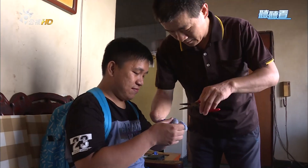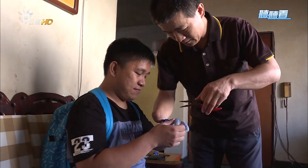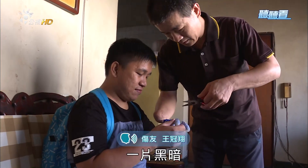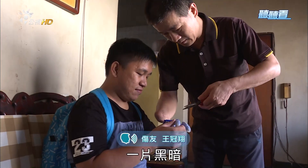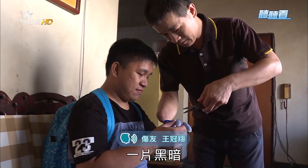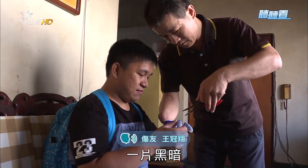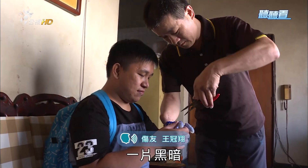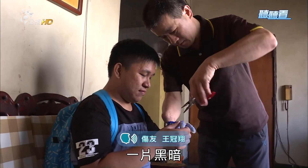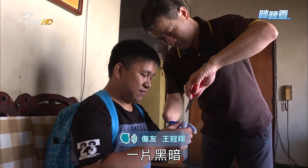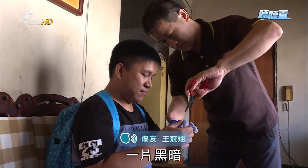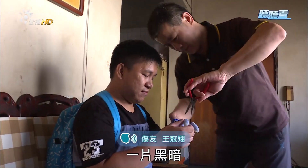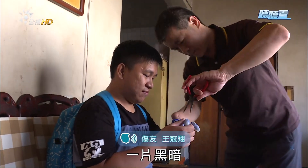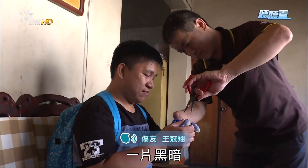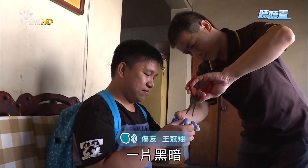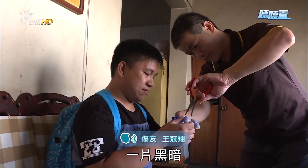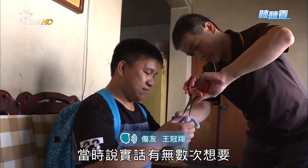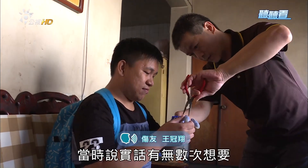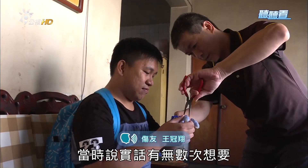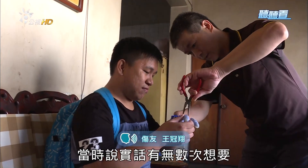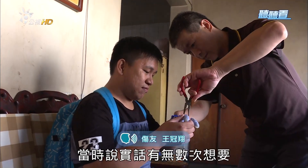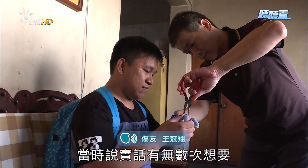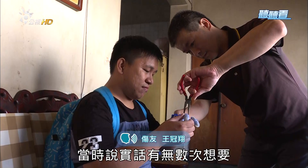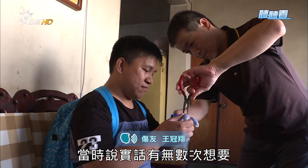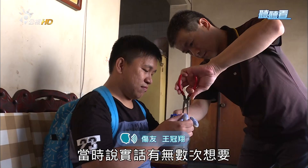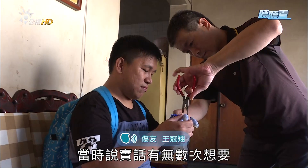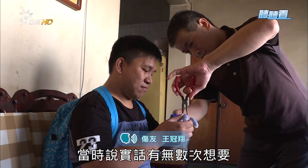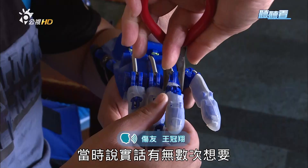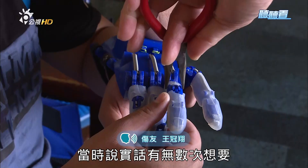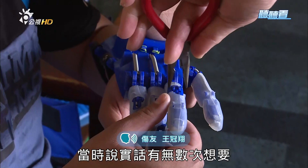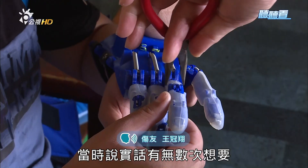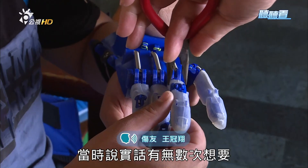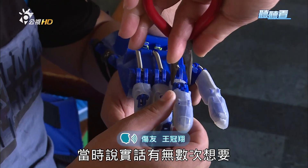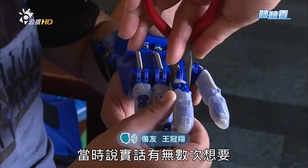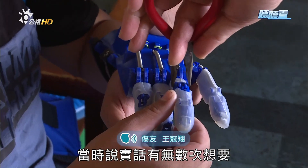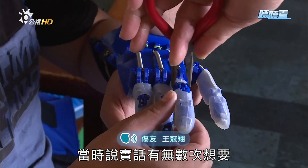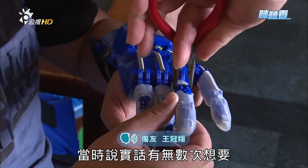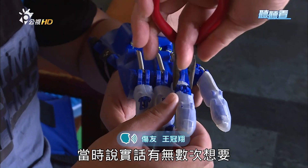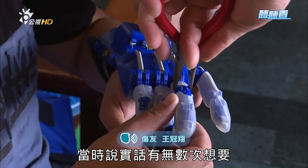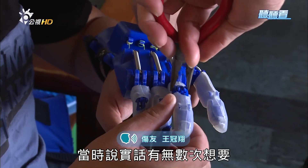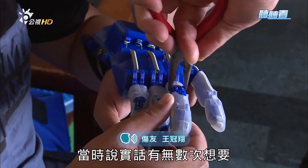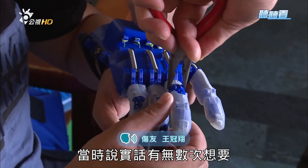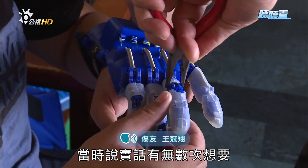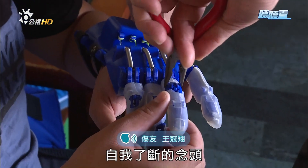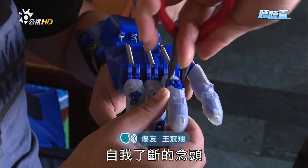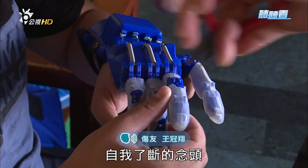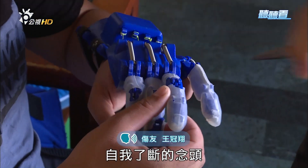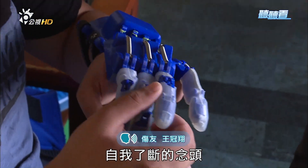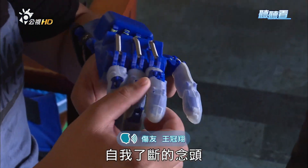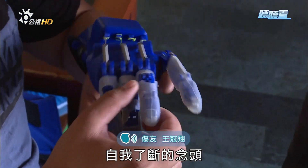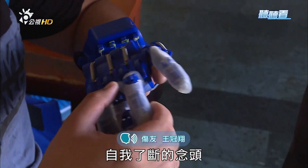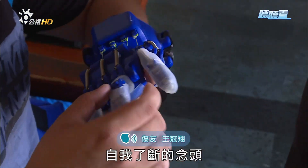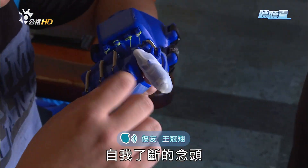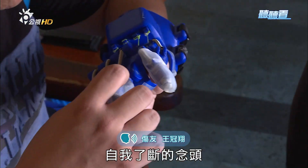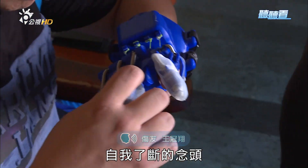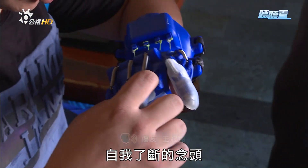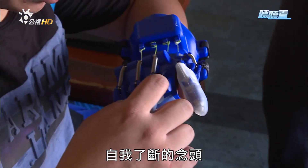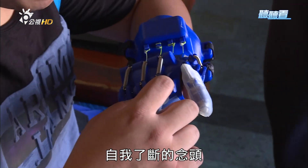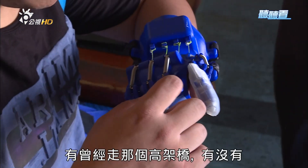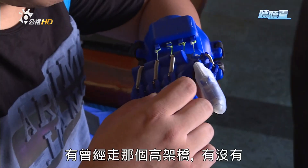一片黑暗啊，当时说实话有无数次想要自我了断的念头，有曾